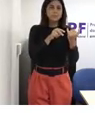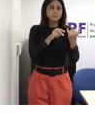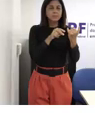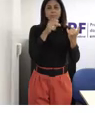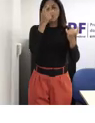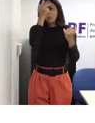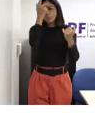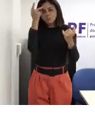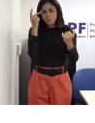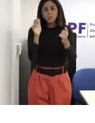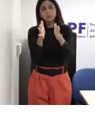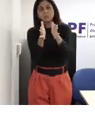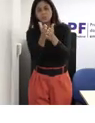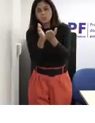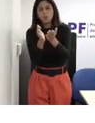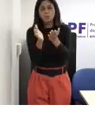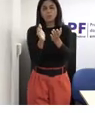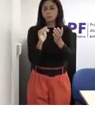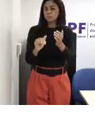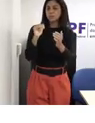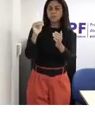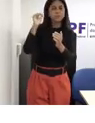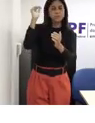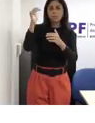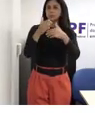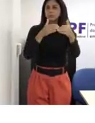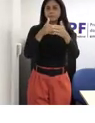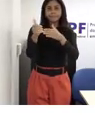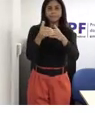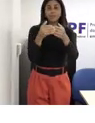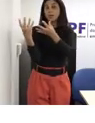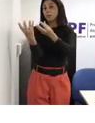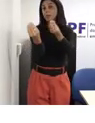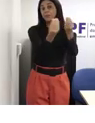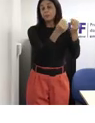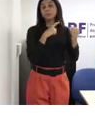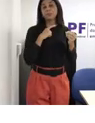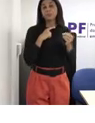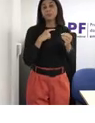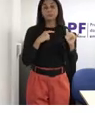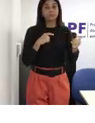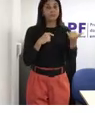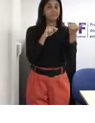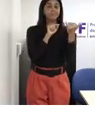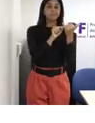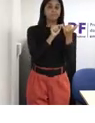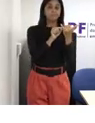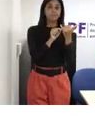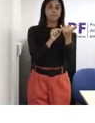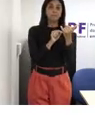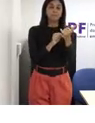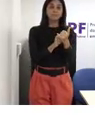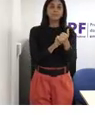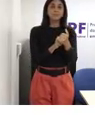nessa pesquisa e o principal lugar em que tem o acesso desse telefone celular é em casa e o que foi